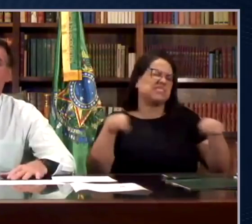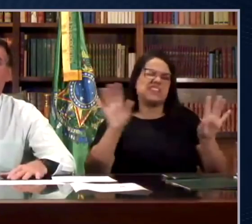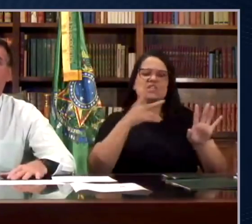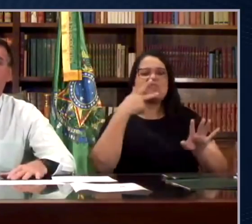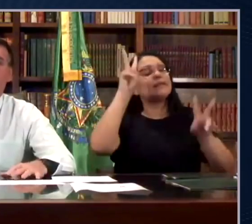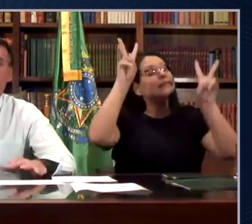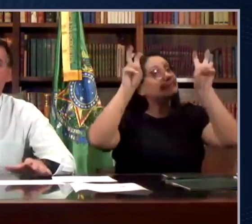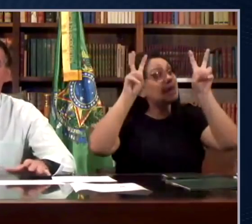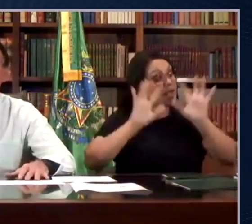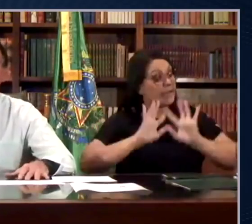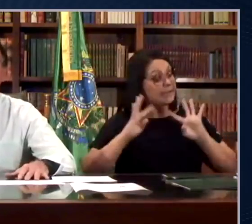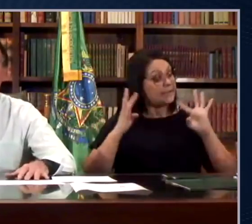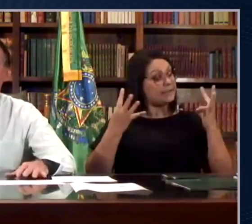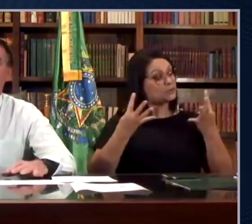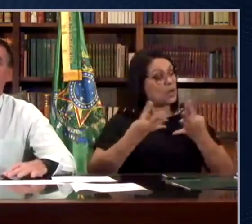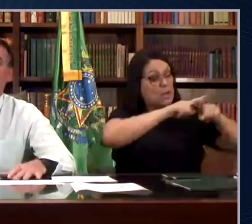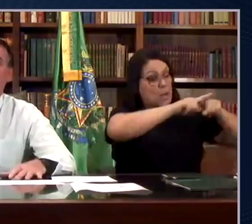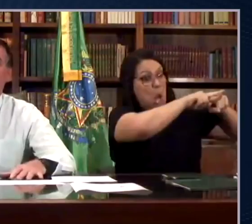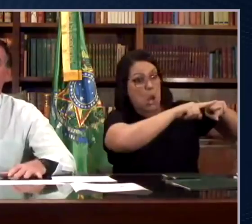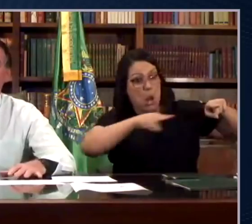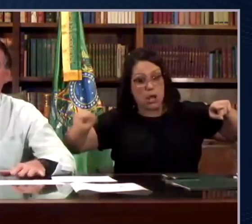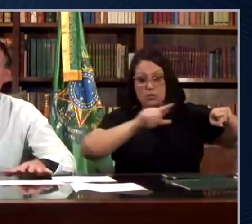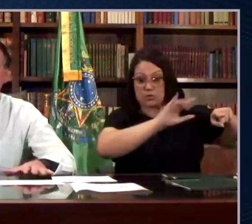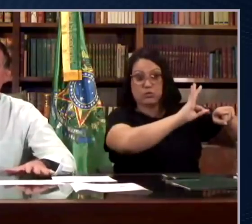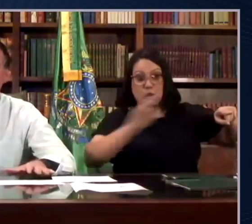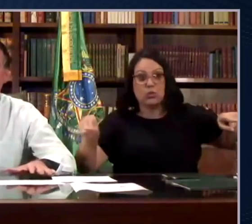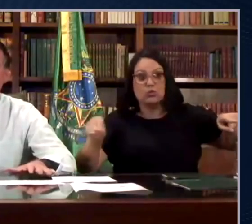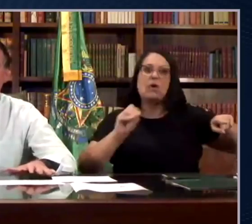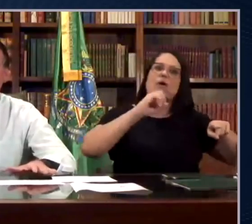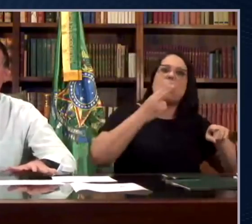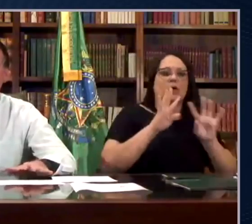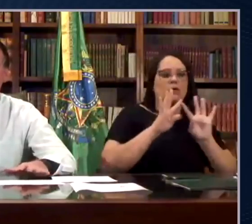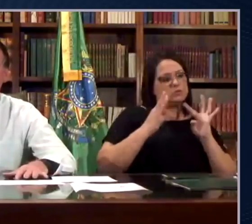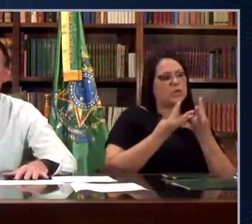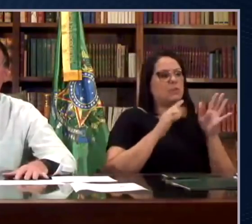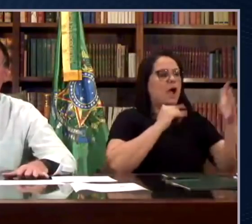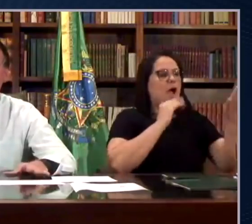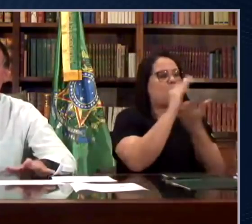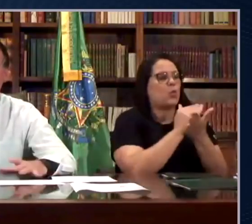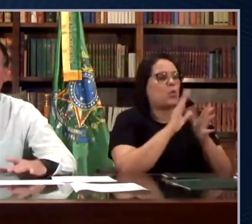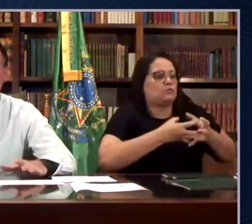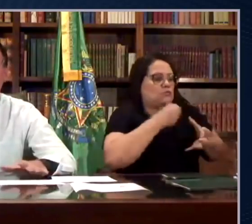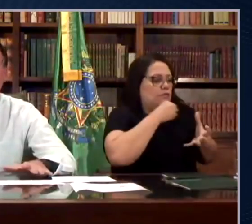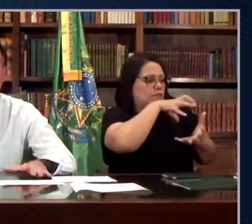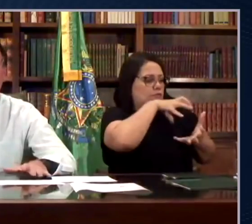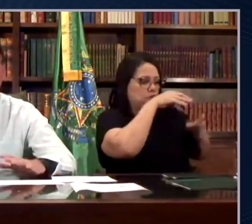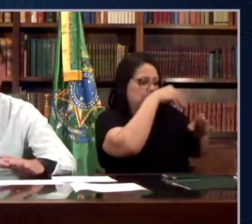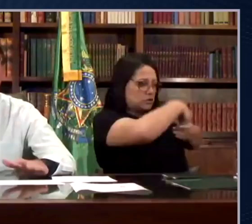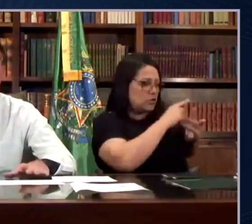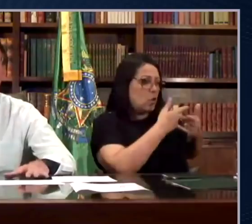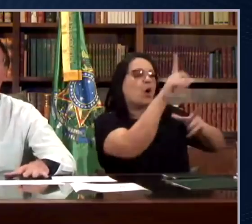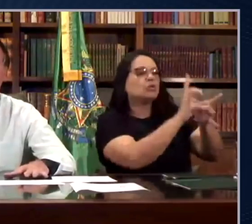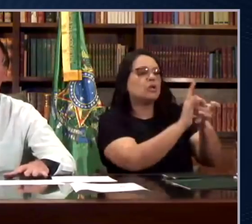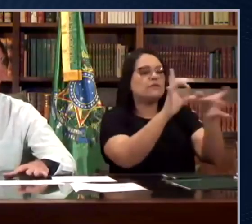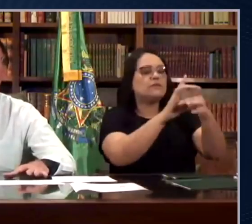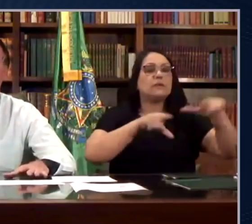vertical, horizontal, a questão do emprego, poderia já estar tratando desse assunto, até porque o presidente da República,